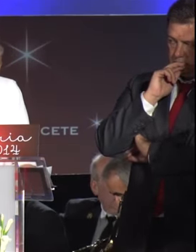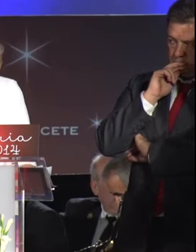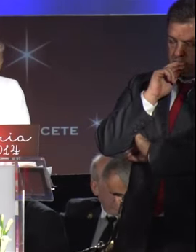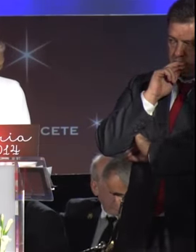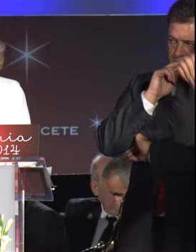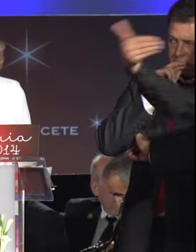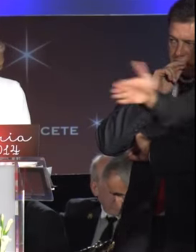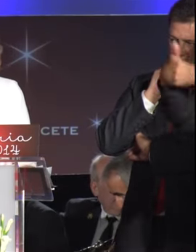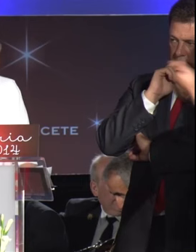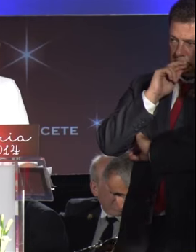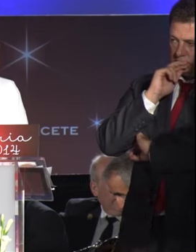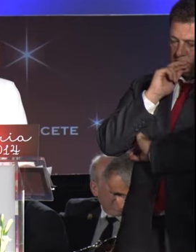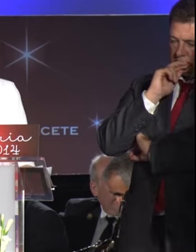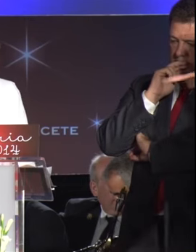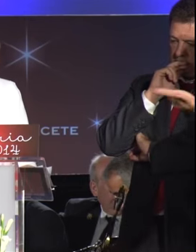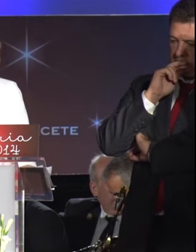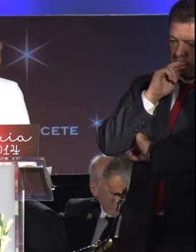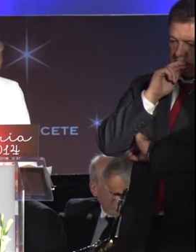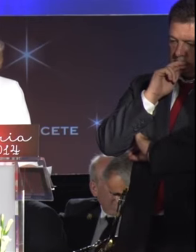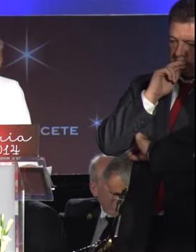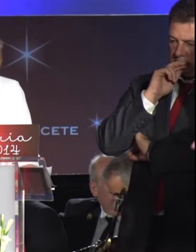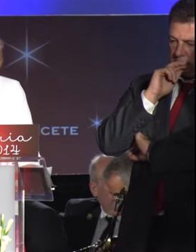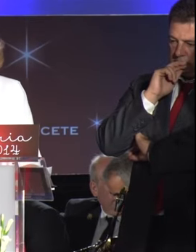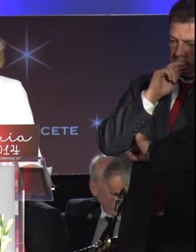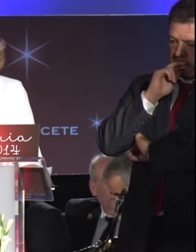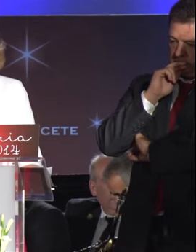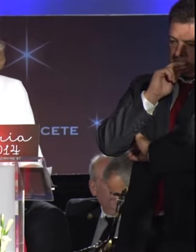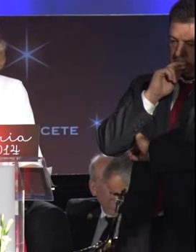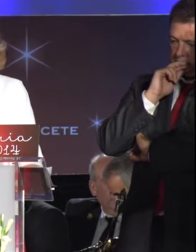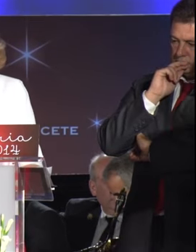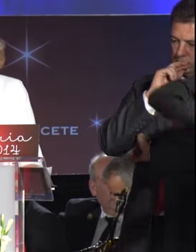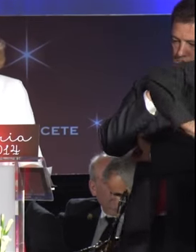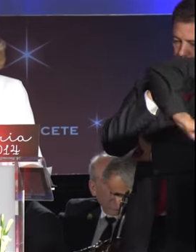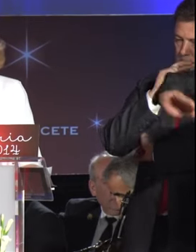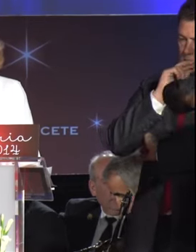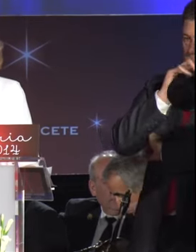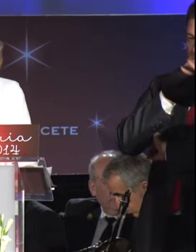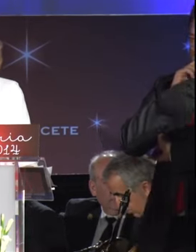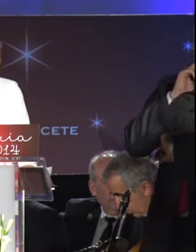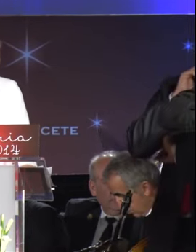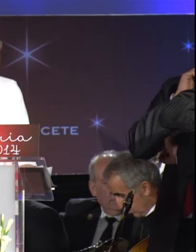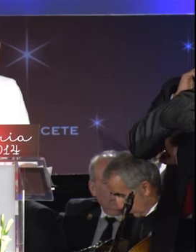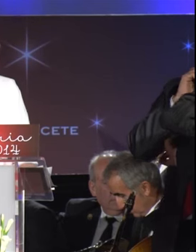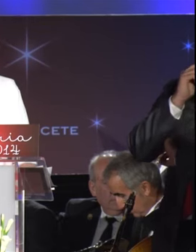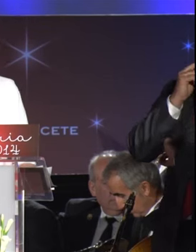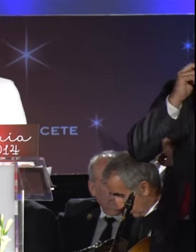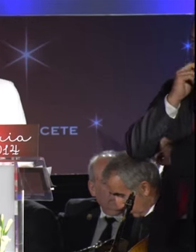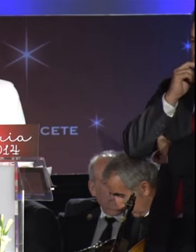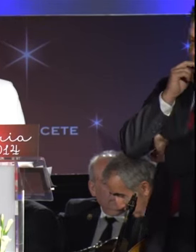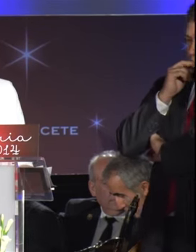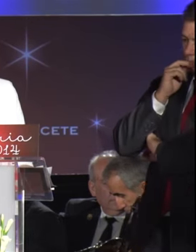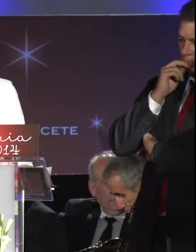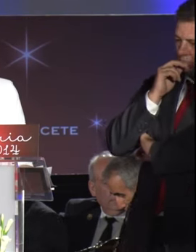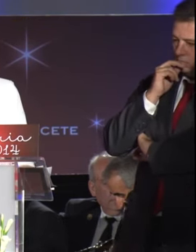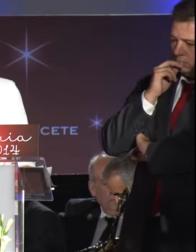dado a vuestro carácter de verdad acogedor. No lo, este año, desde luego, espero lo mismo que habéis